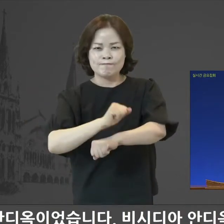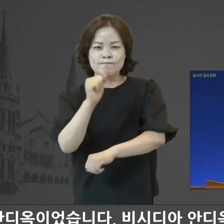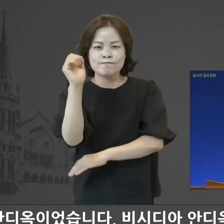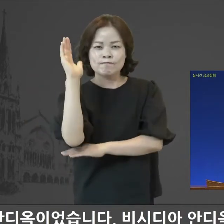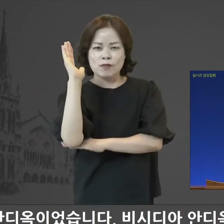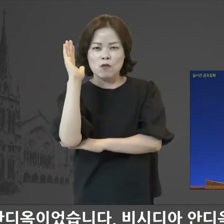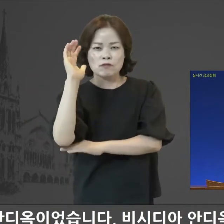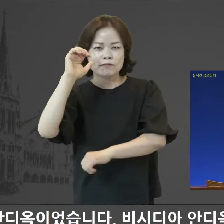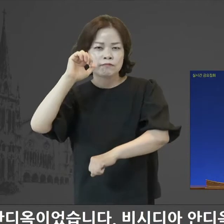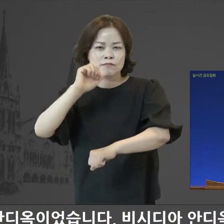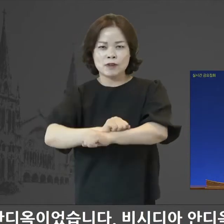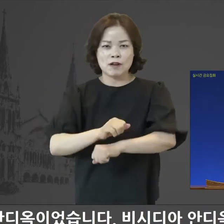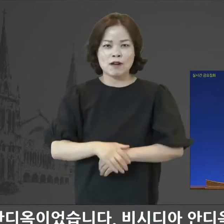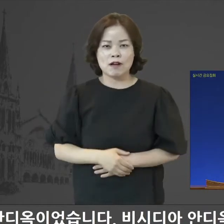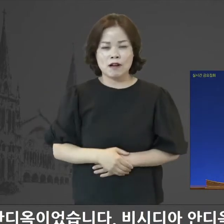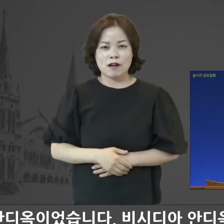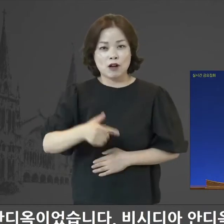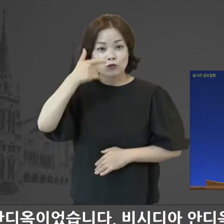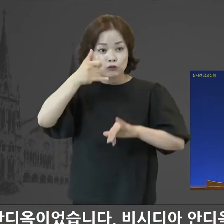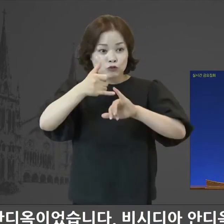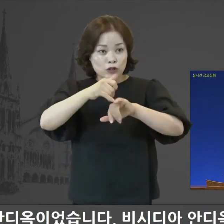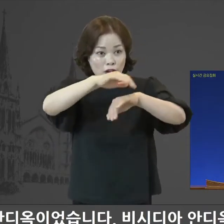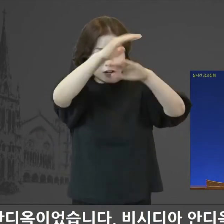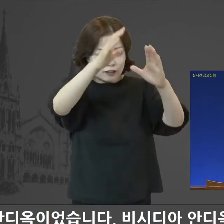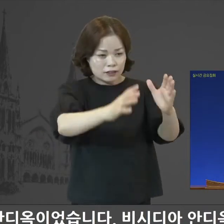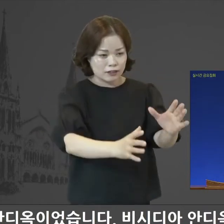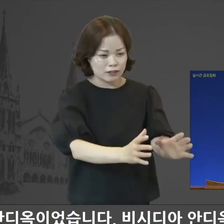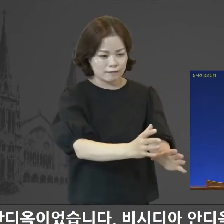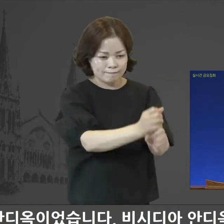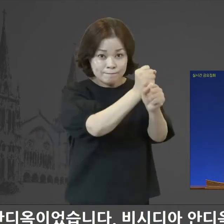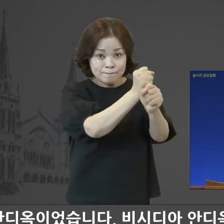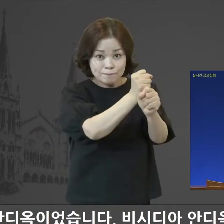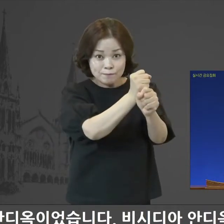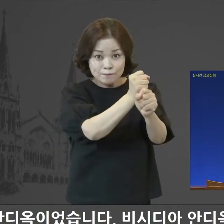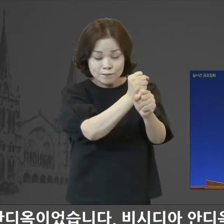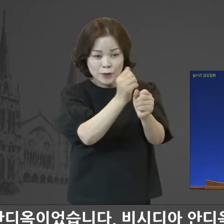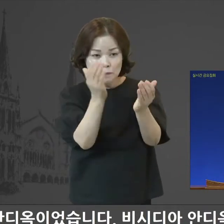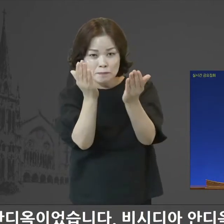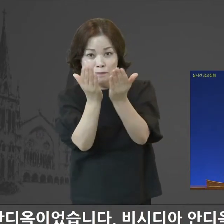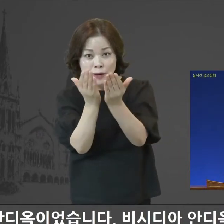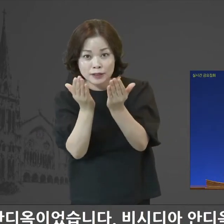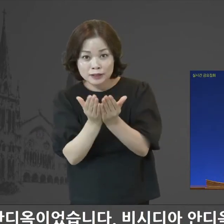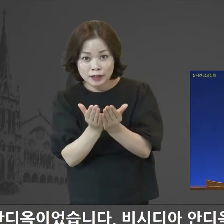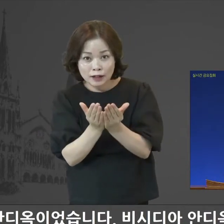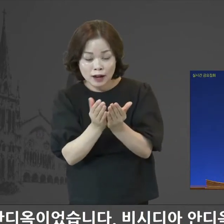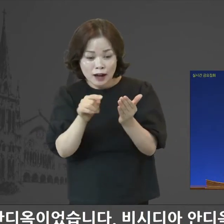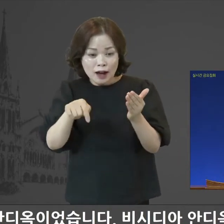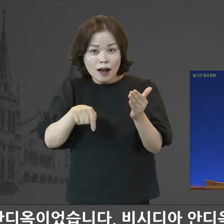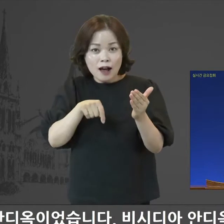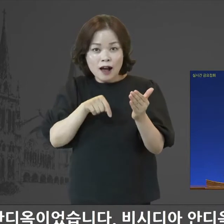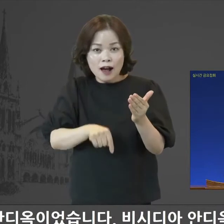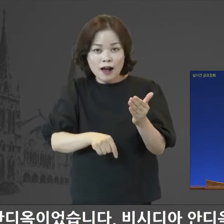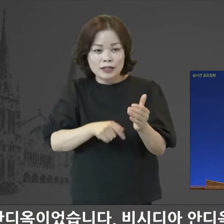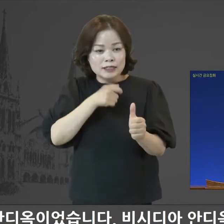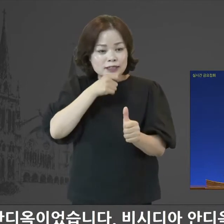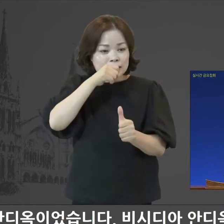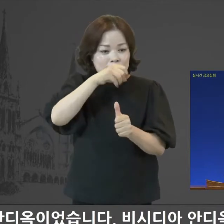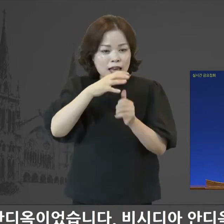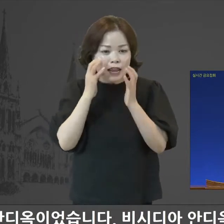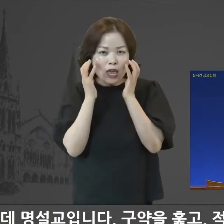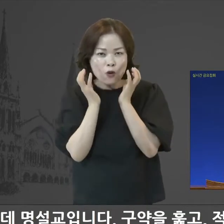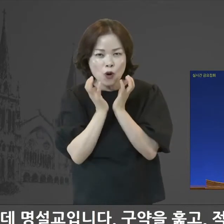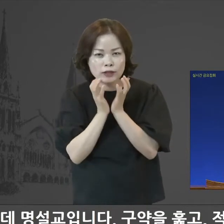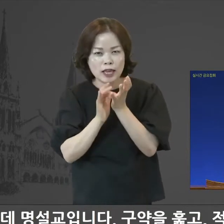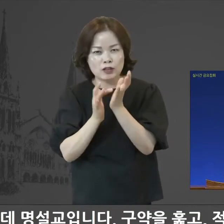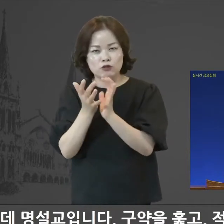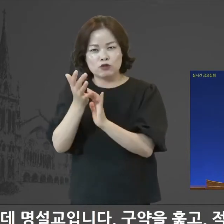명설교예요. 진짜 명설교. 구약을 한번 싹 훑고 적절한 시간 안에 세례 요한을 거쳐서